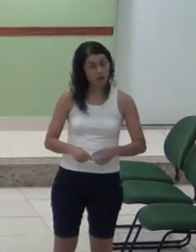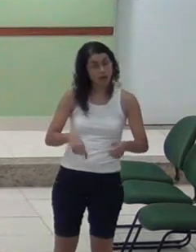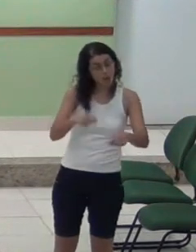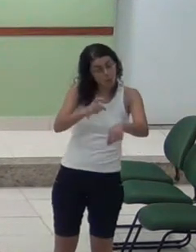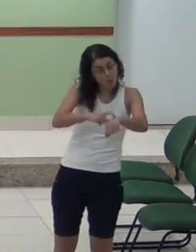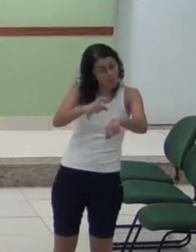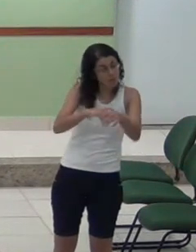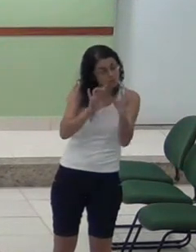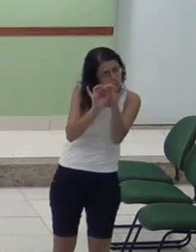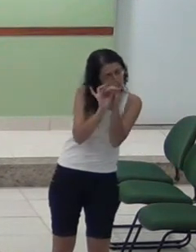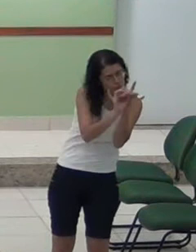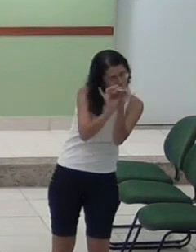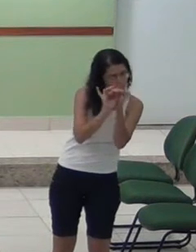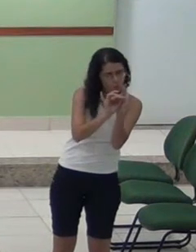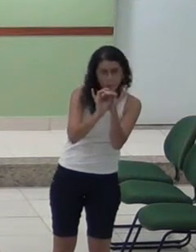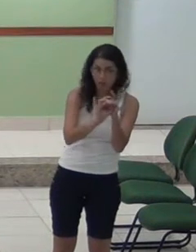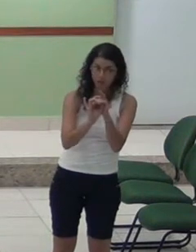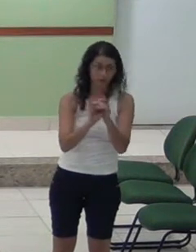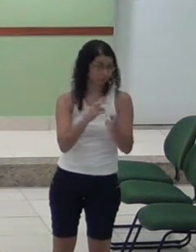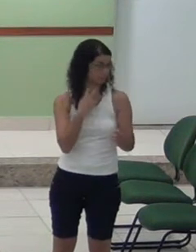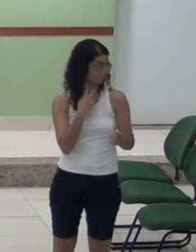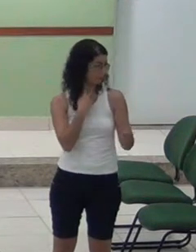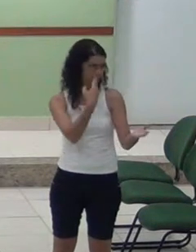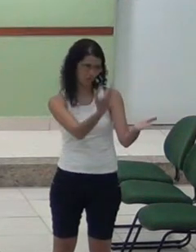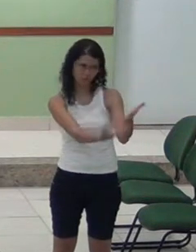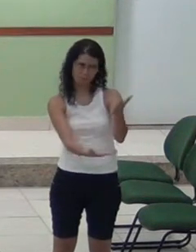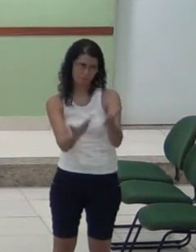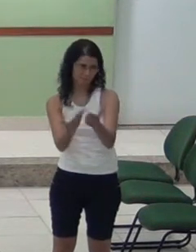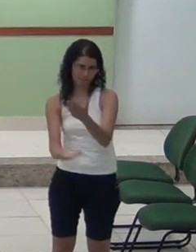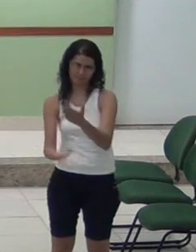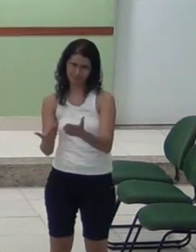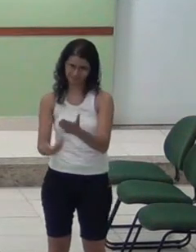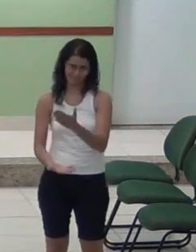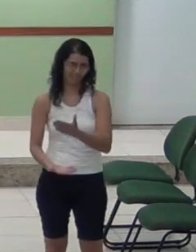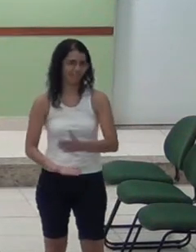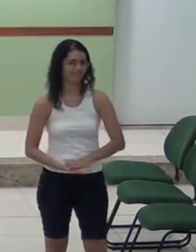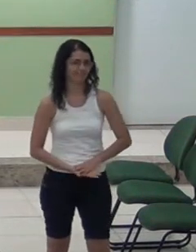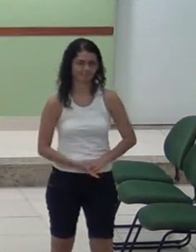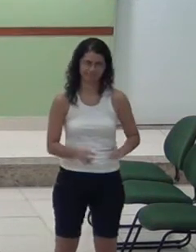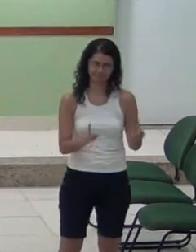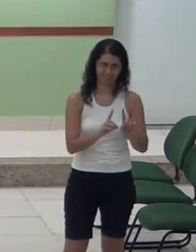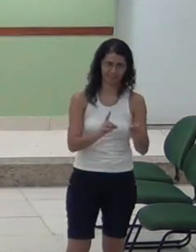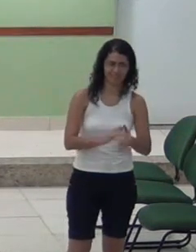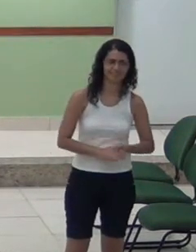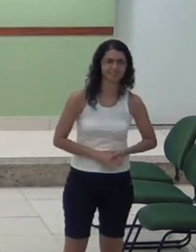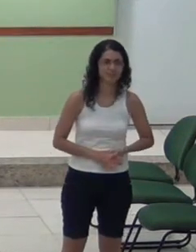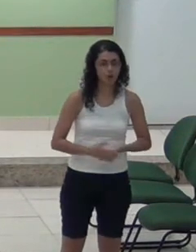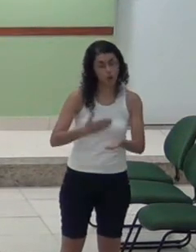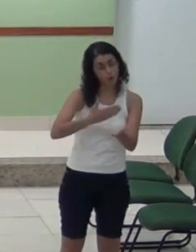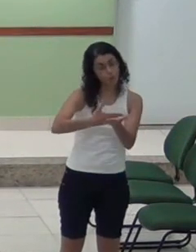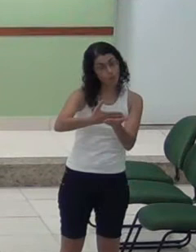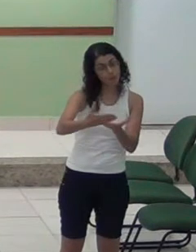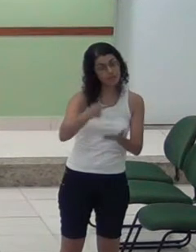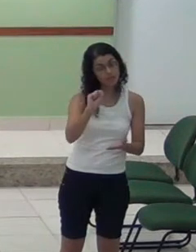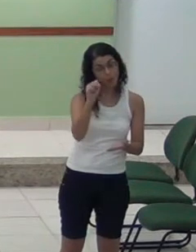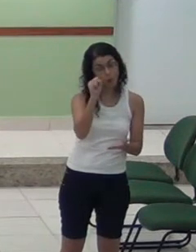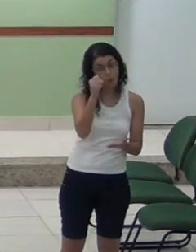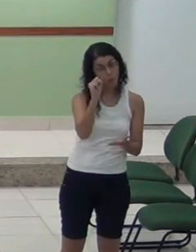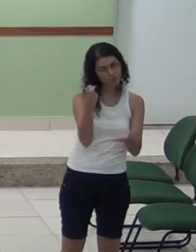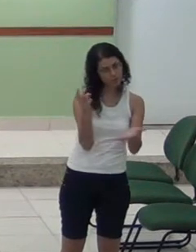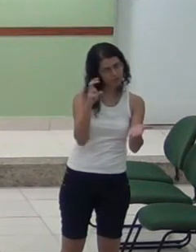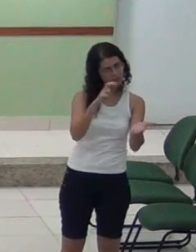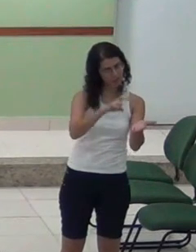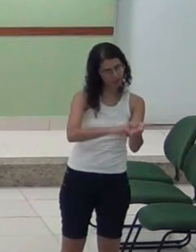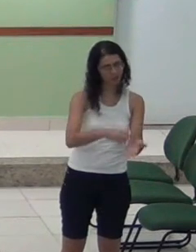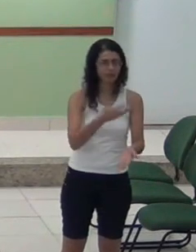Você não pode perder de maneira alguma, por favor. Não perca de maneira alguma. Começaremos às 8 da manhã